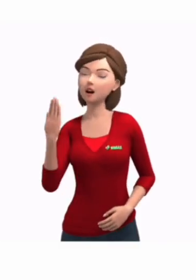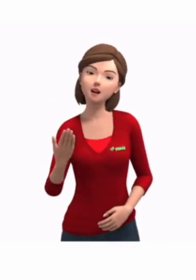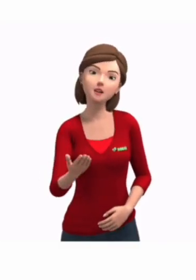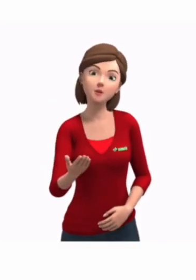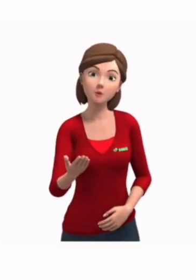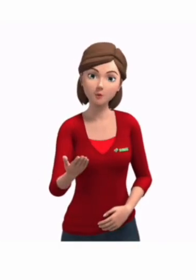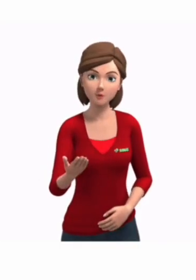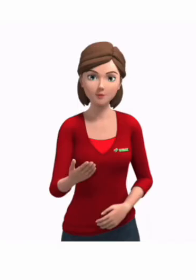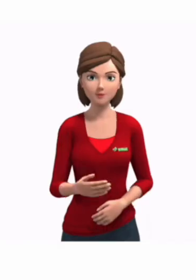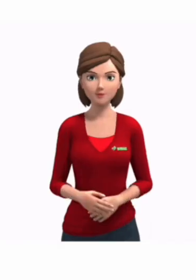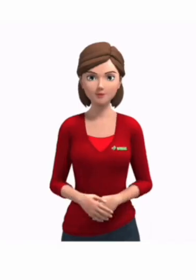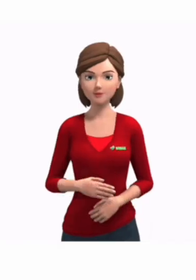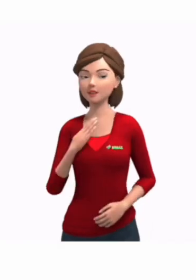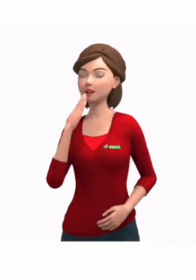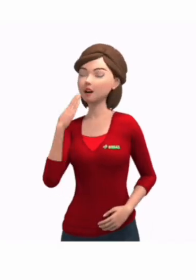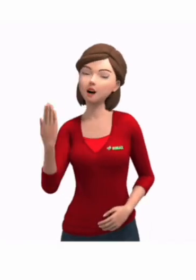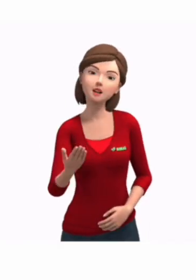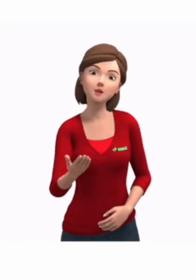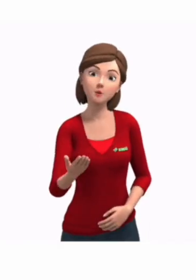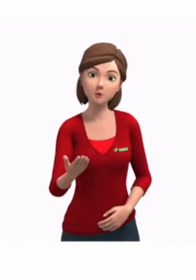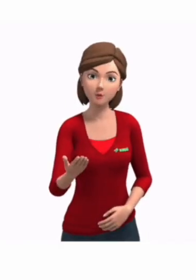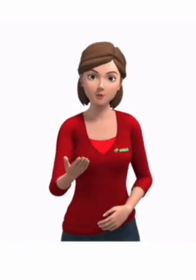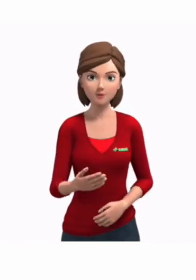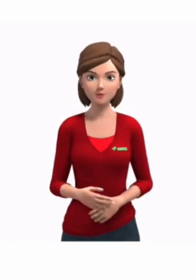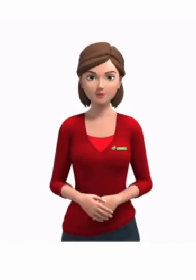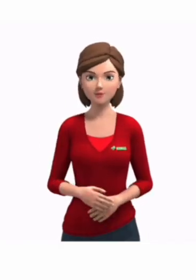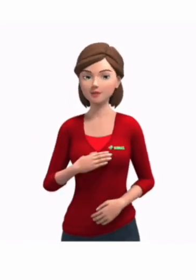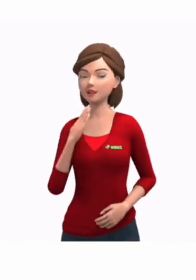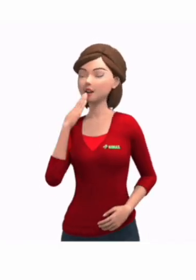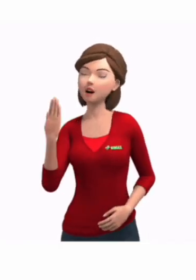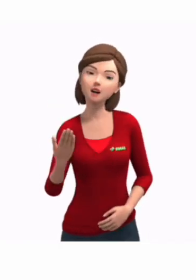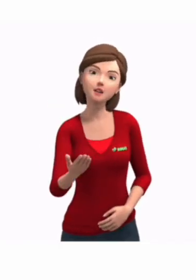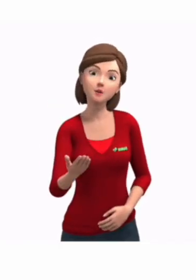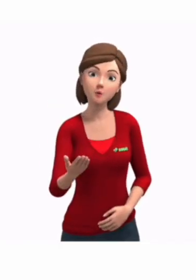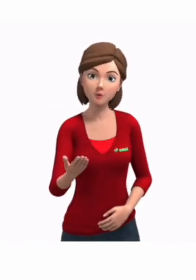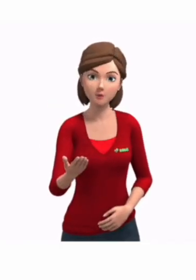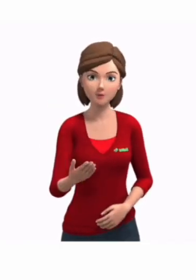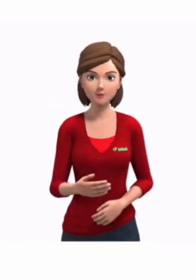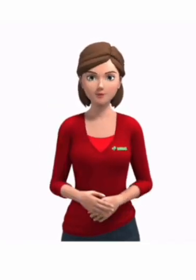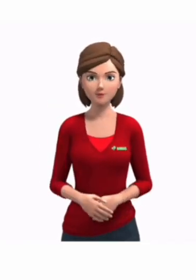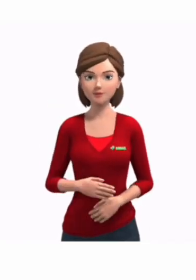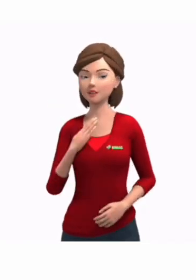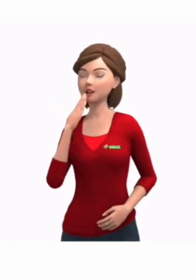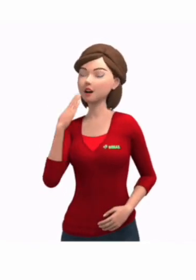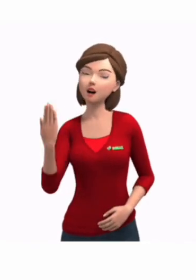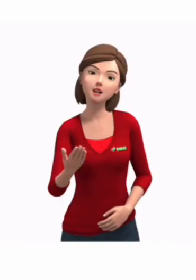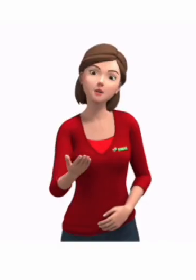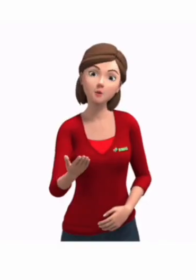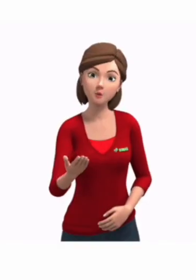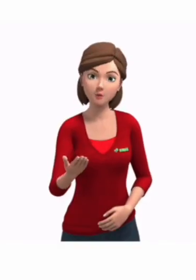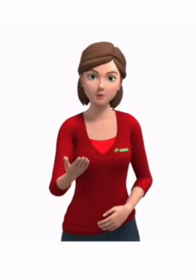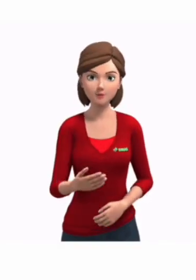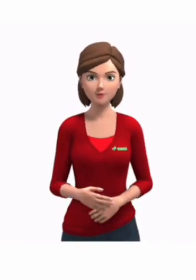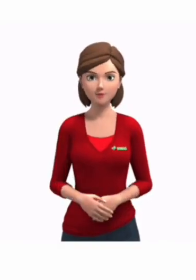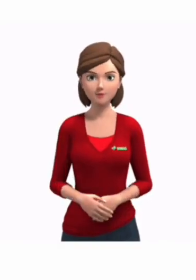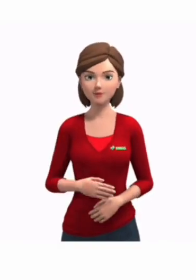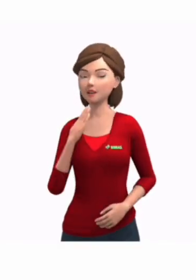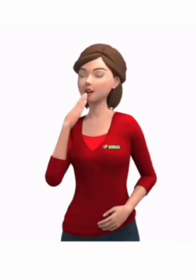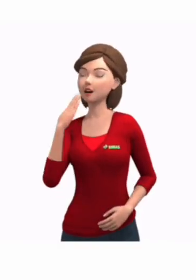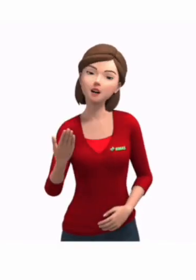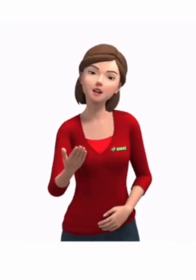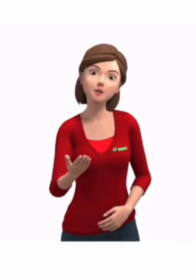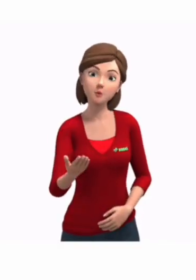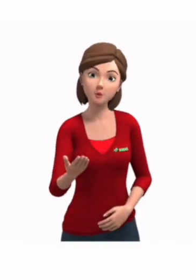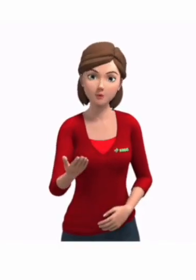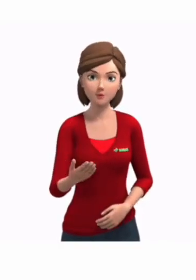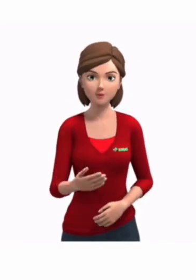tech et qui travaillent dans l'intelligence artificielle. Et ChatGPT est sorti, j'ai fait l'expérience de générer